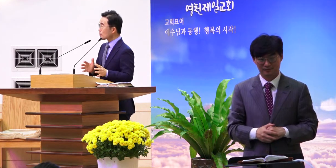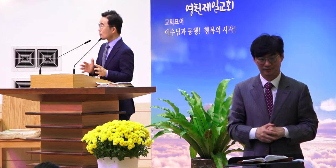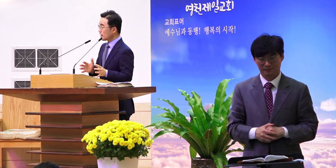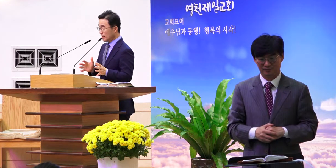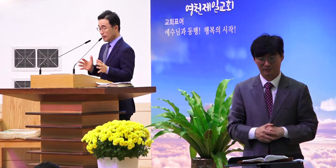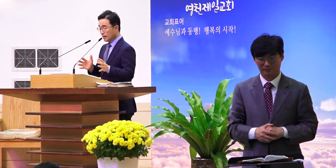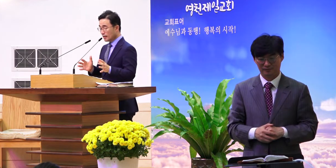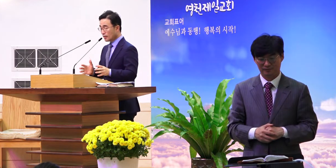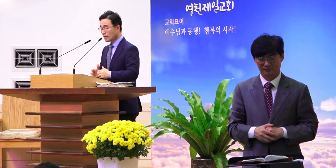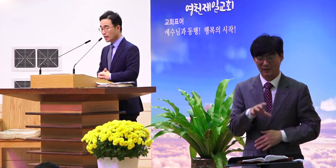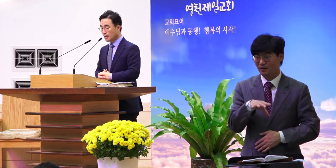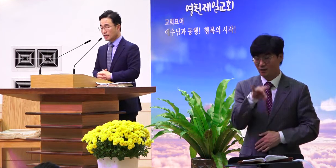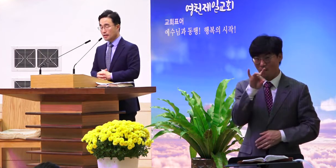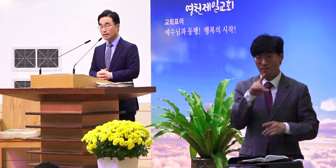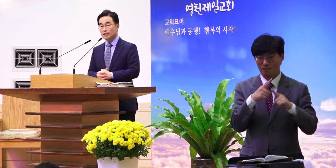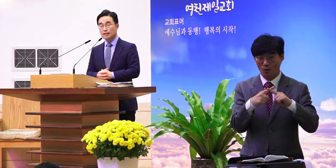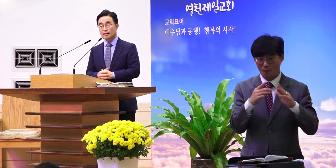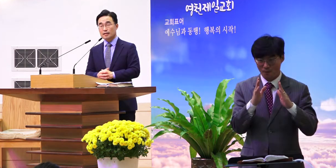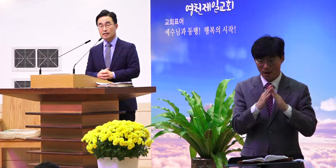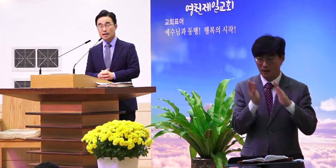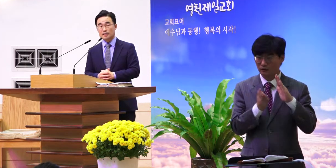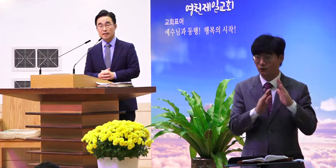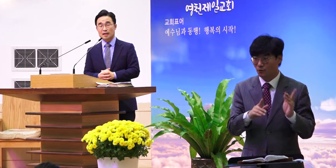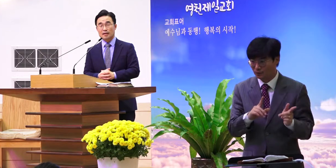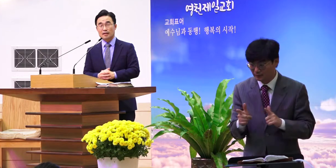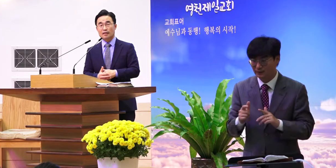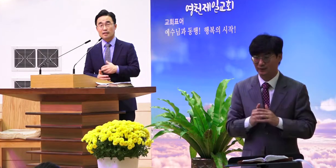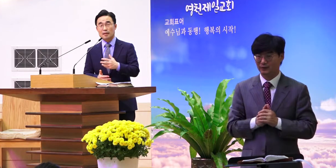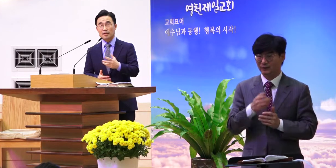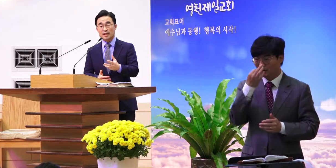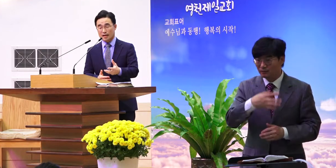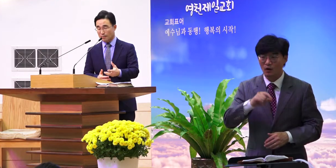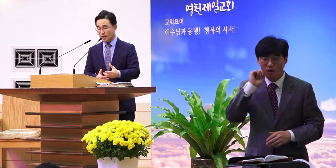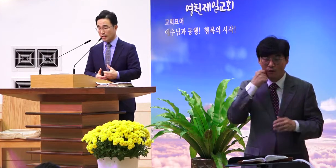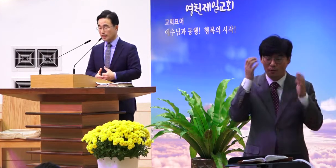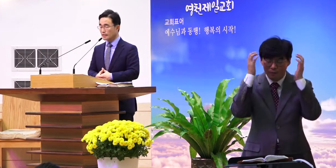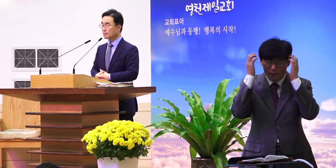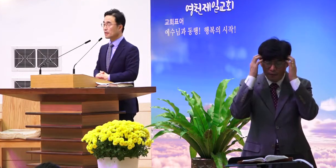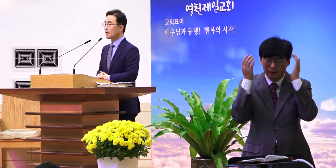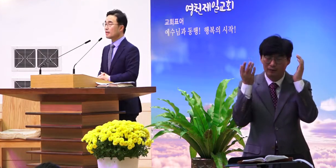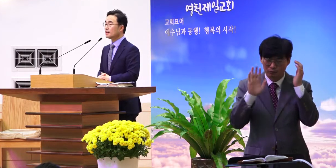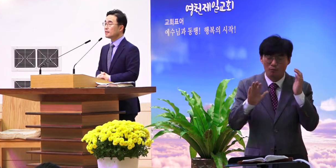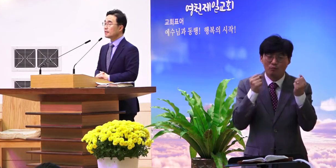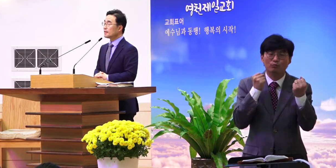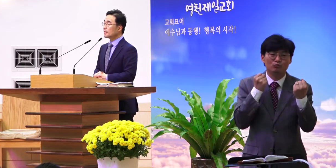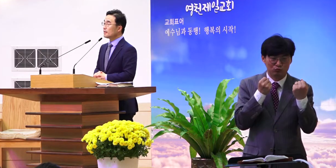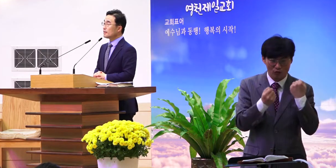초대교회 성도들이 그렇게 살았습니다. 그렇게 사명을 잘 감당해냈습니다.